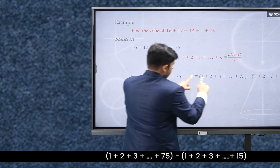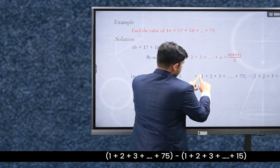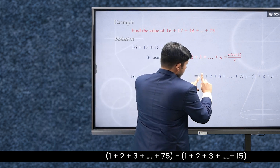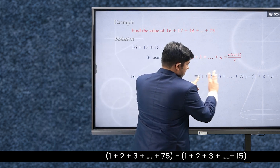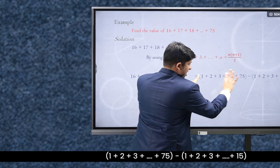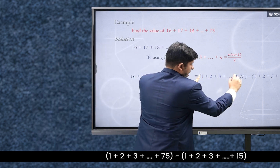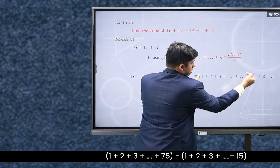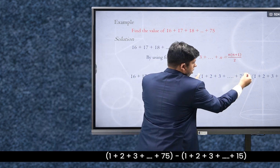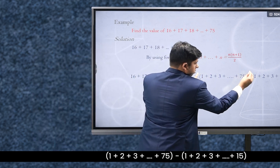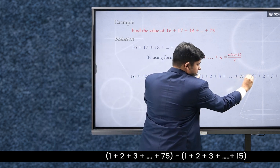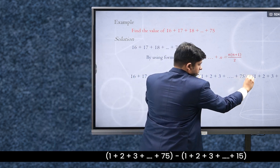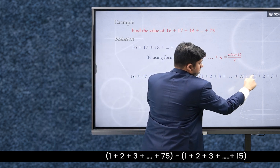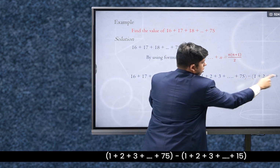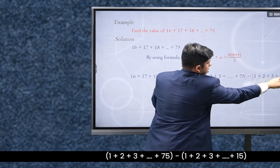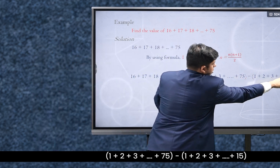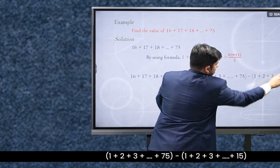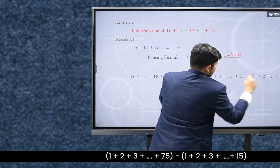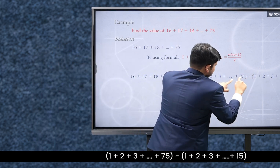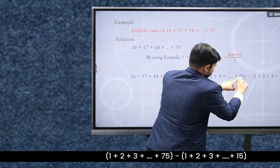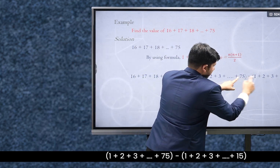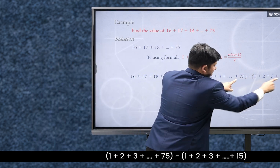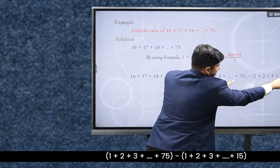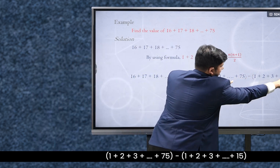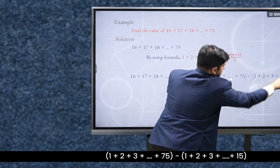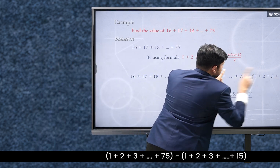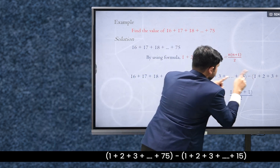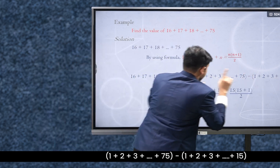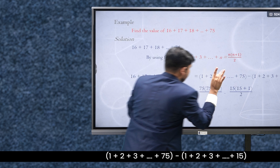1 ప్లస్ 2 ప్లస్ 3 ప్లస్ అండ్ సో ఆన్ ప్లస్ 15.